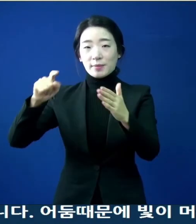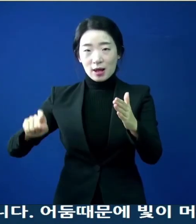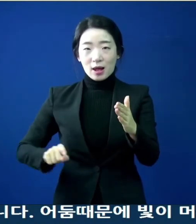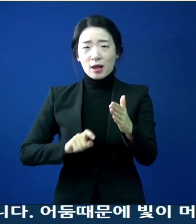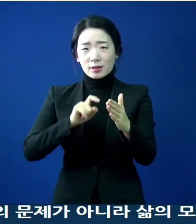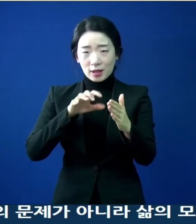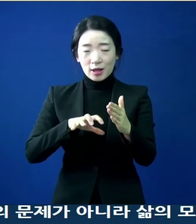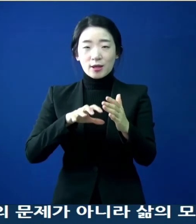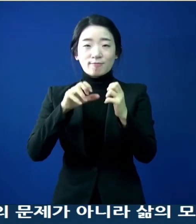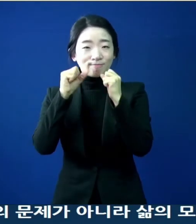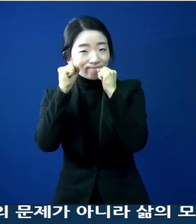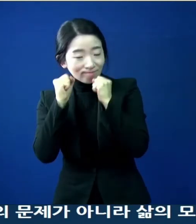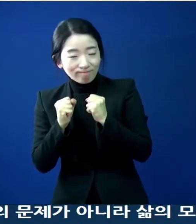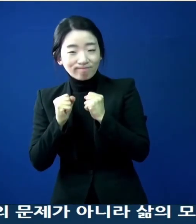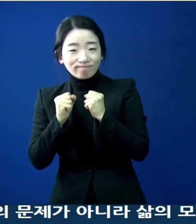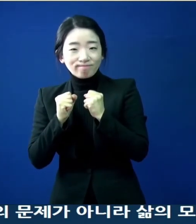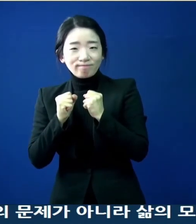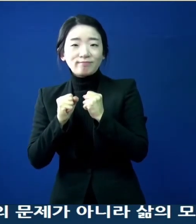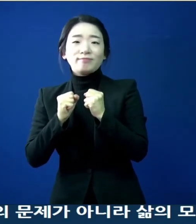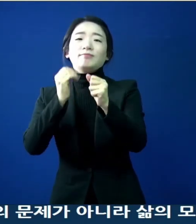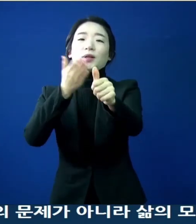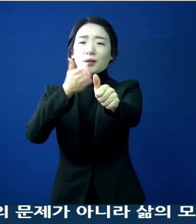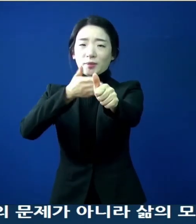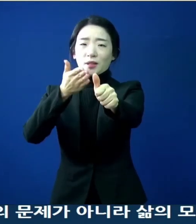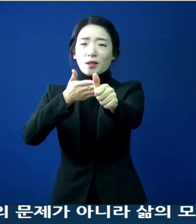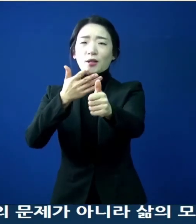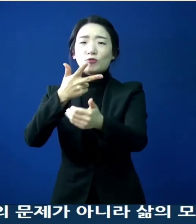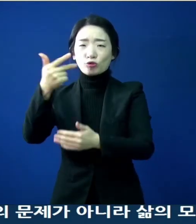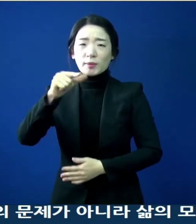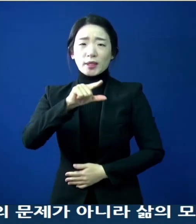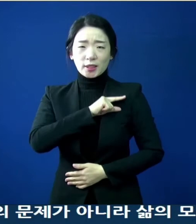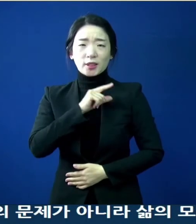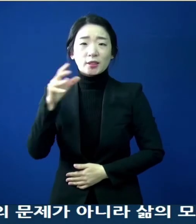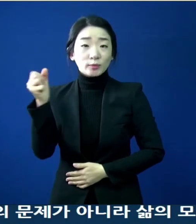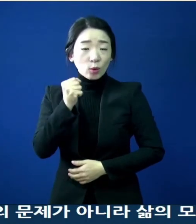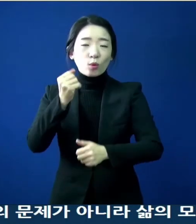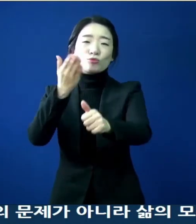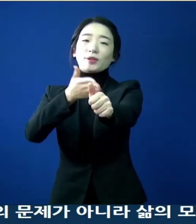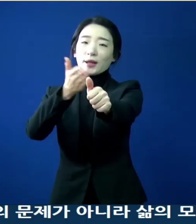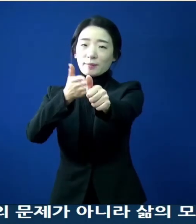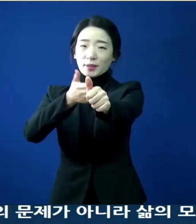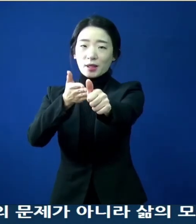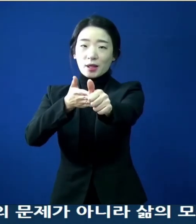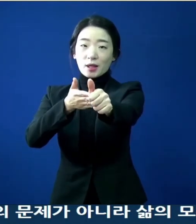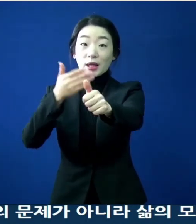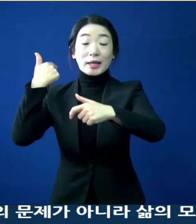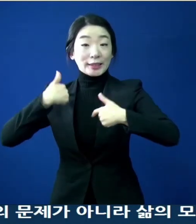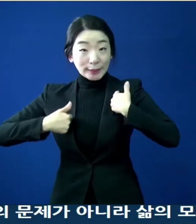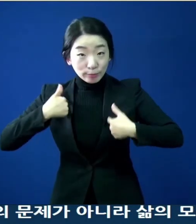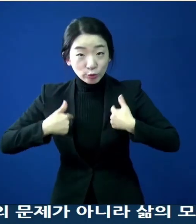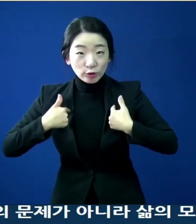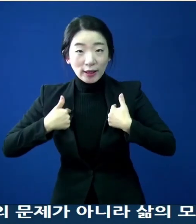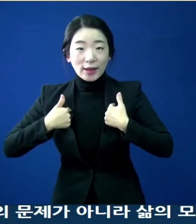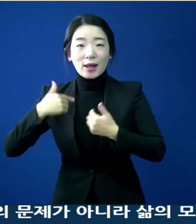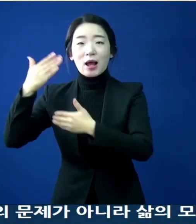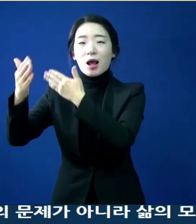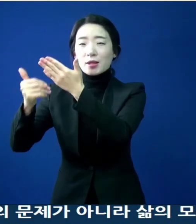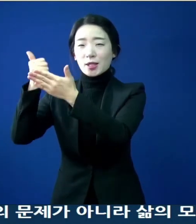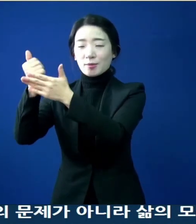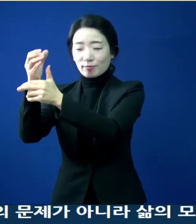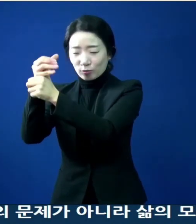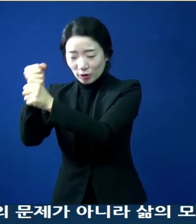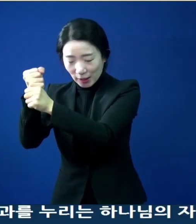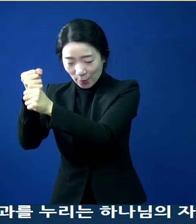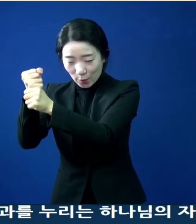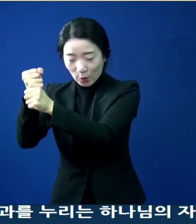꼭 머물러 계시기를 주의 이름으로 부탁드립니다. 기쁘게 하나님을 확 붙잡고 놓치지